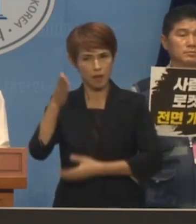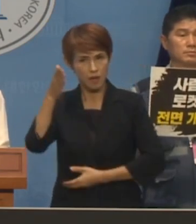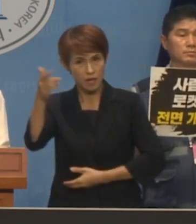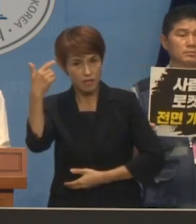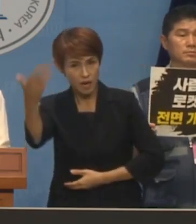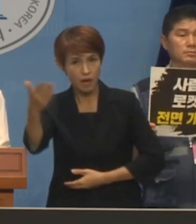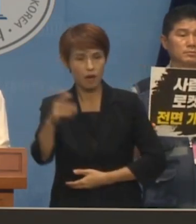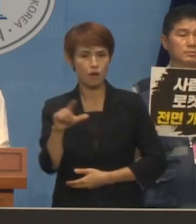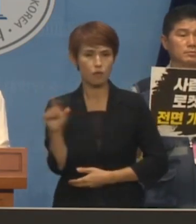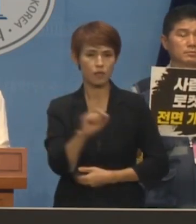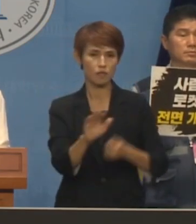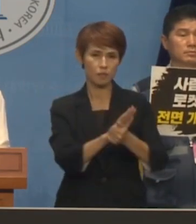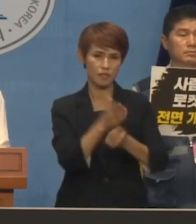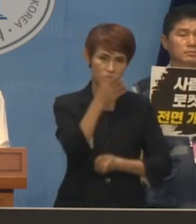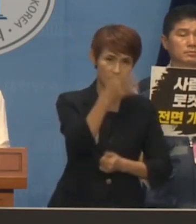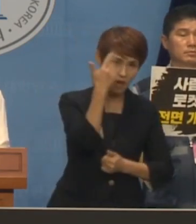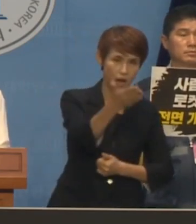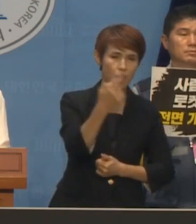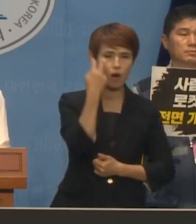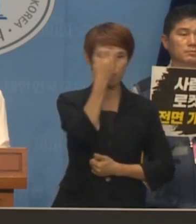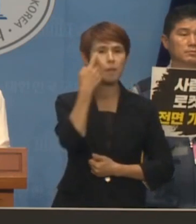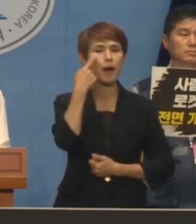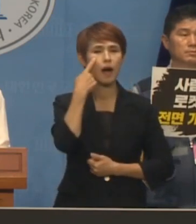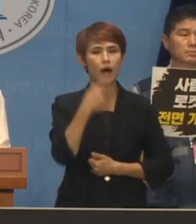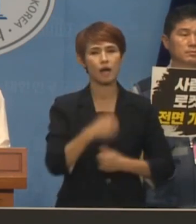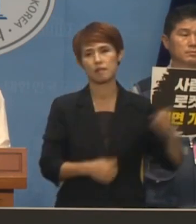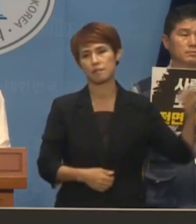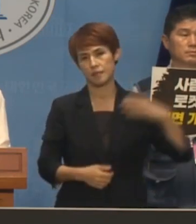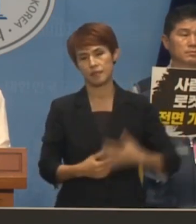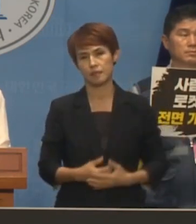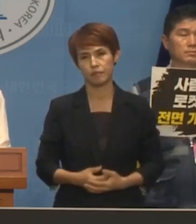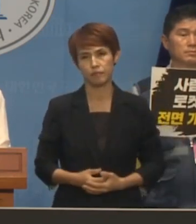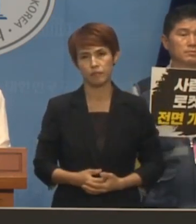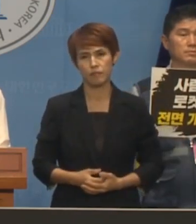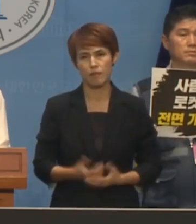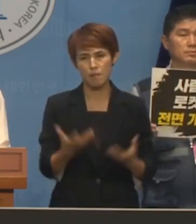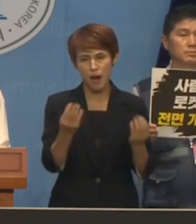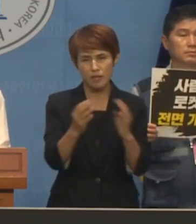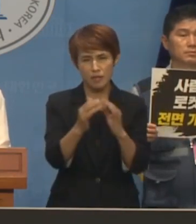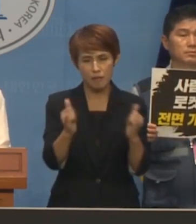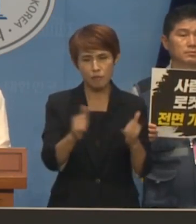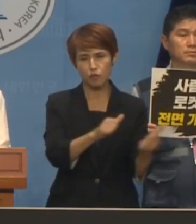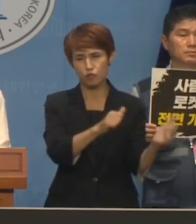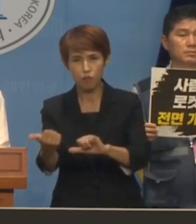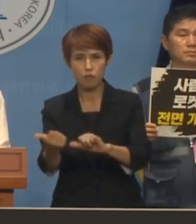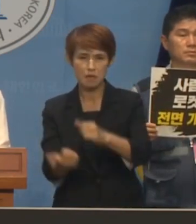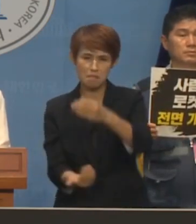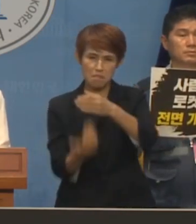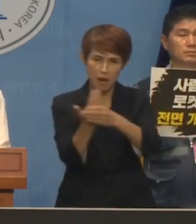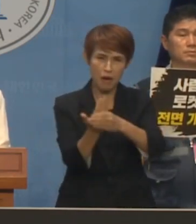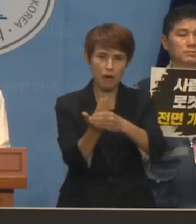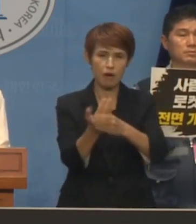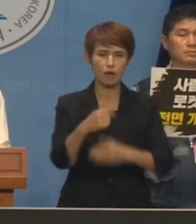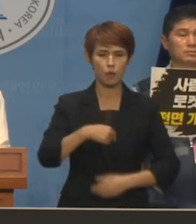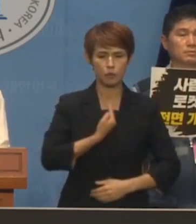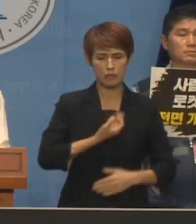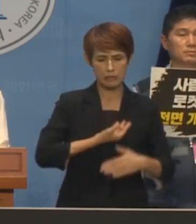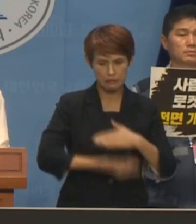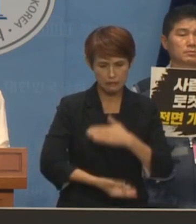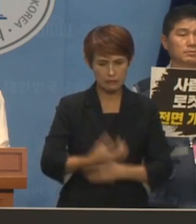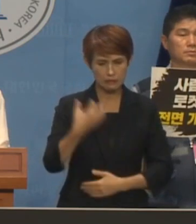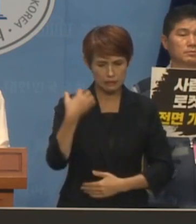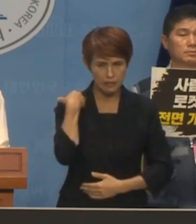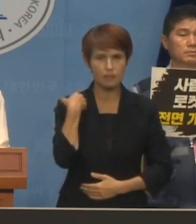보겠다고 합니다 그동안 얼마나 많은 노동자가 사고를 당하고 자기 스스로 책임을 했습니까